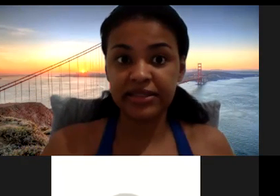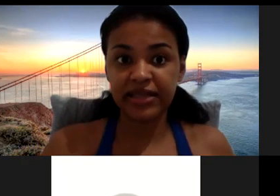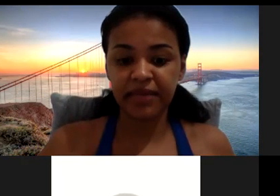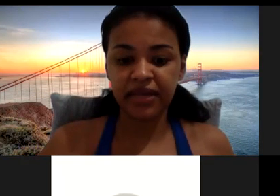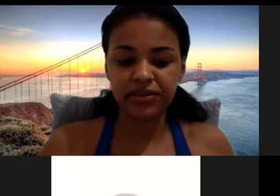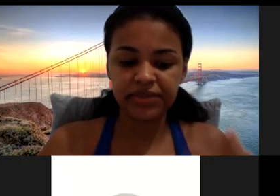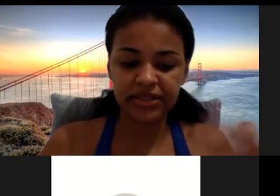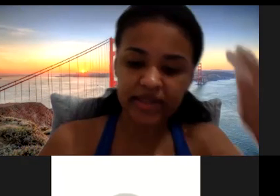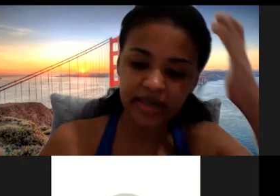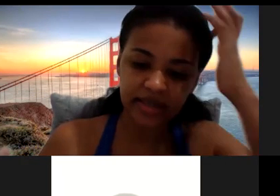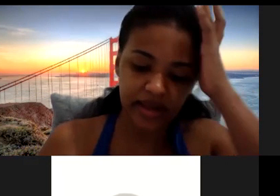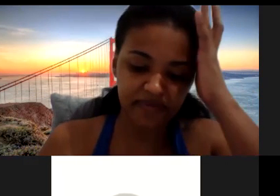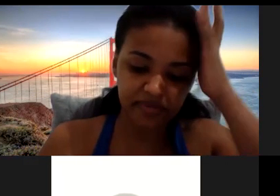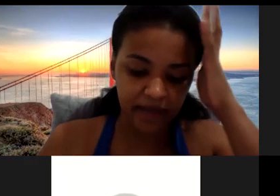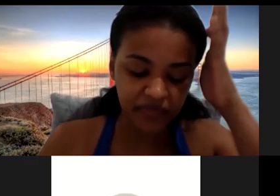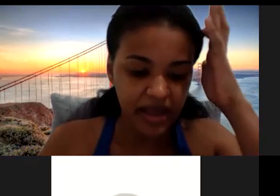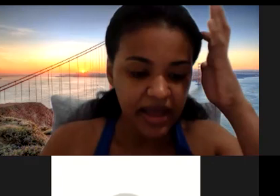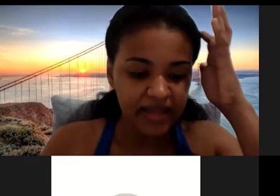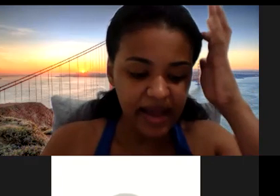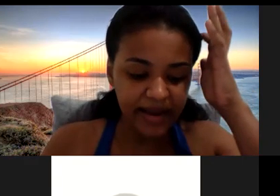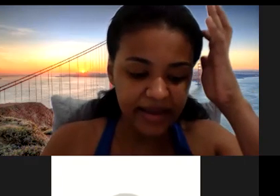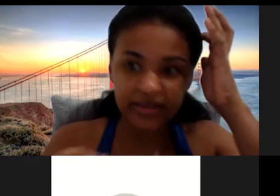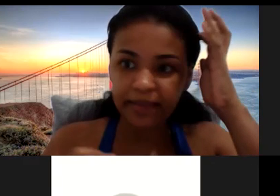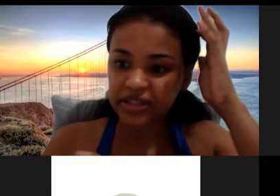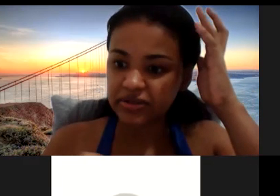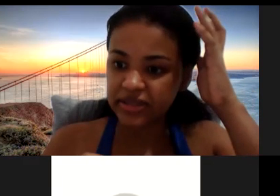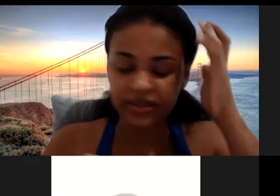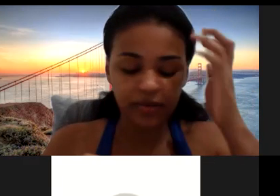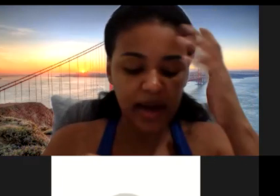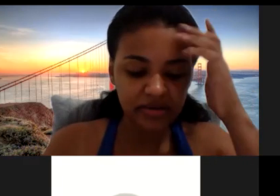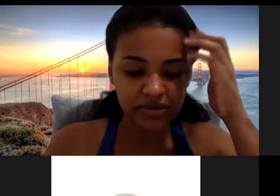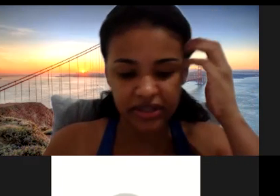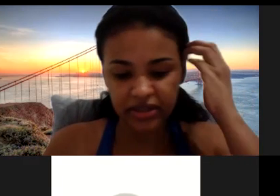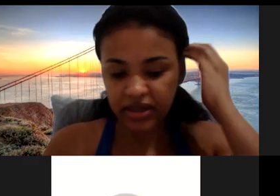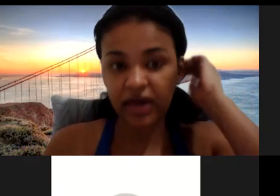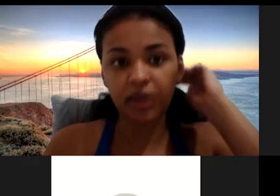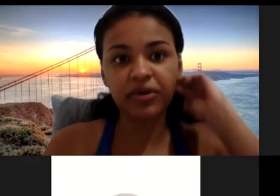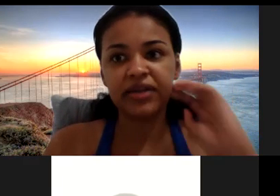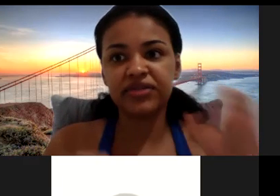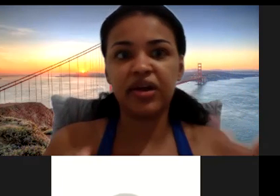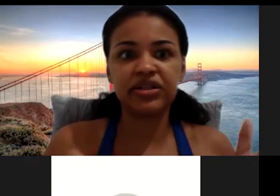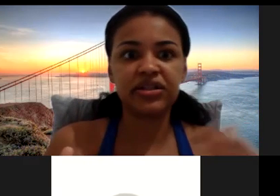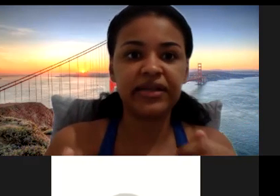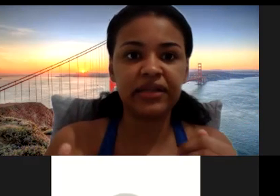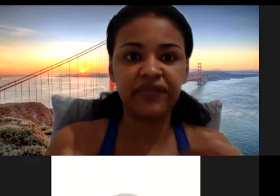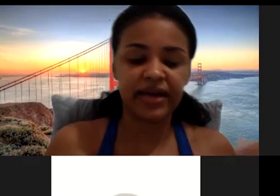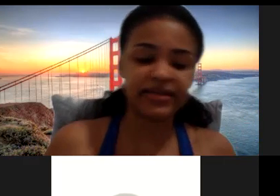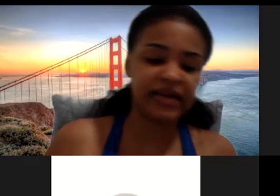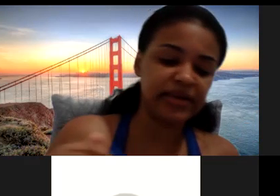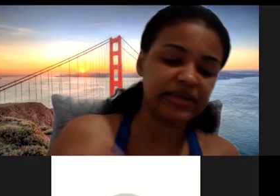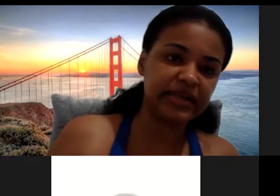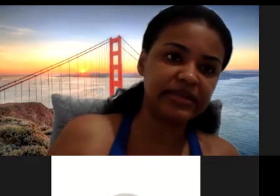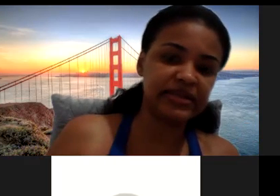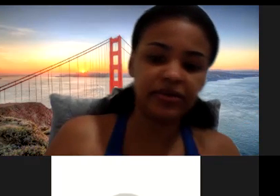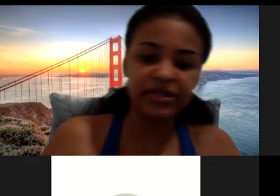desafio assim de balanceamento se vocês quiserem tentar vamos lá na questão da página 204 gente é como carne sua loja só vai